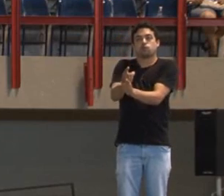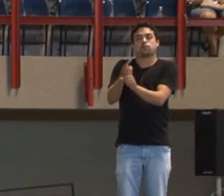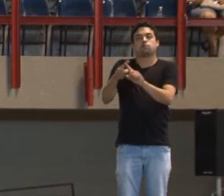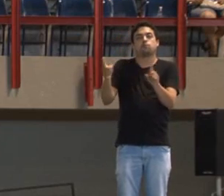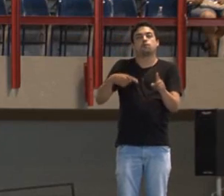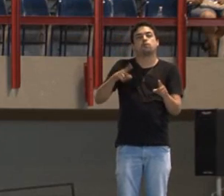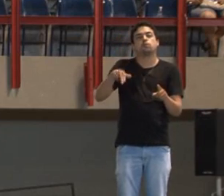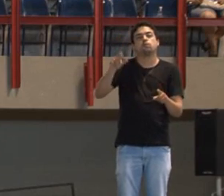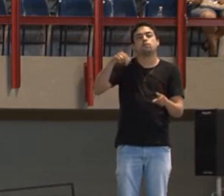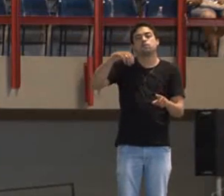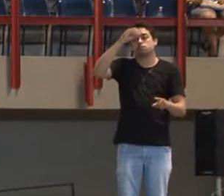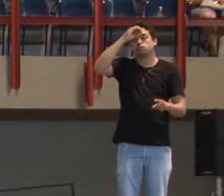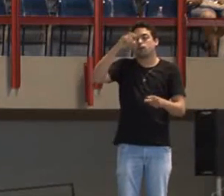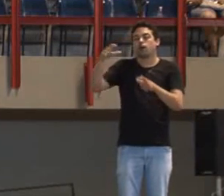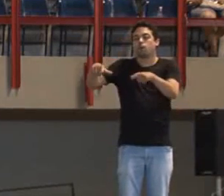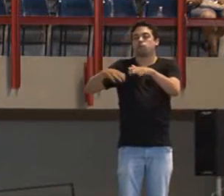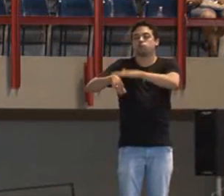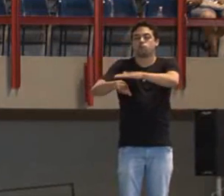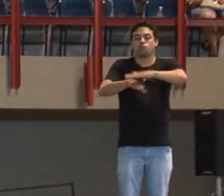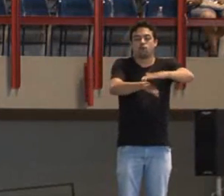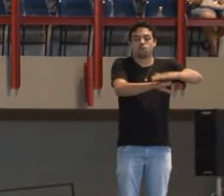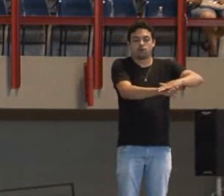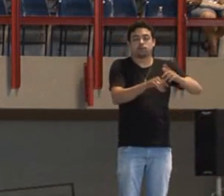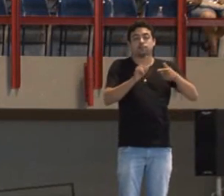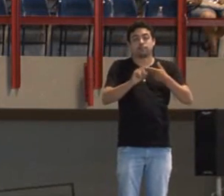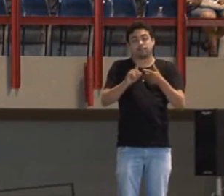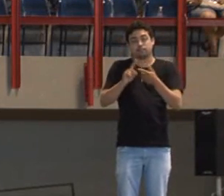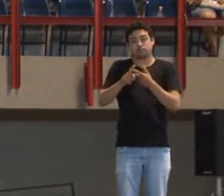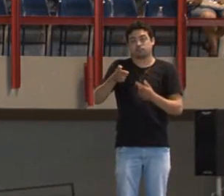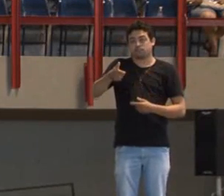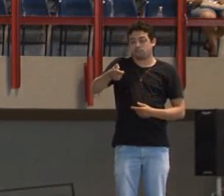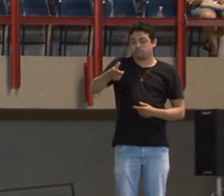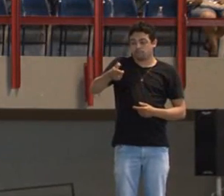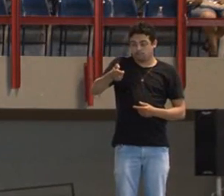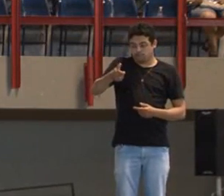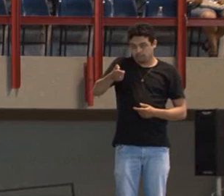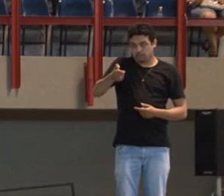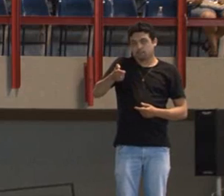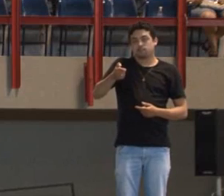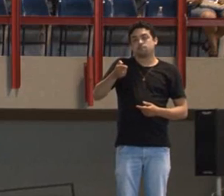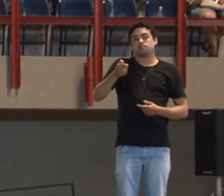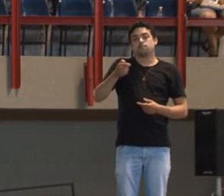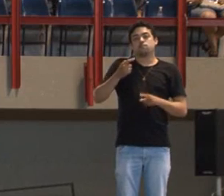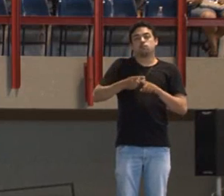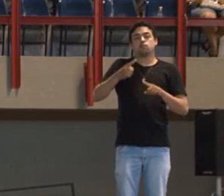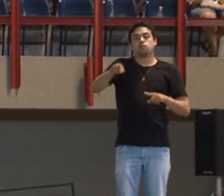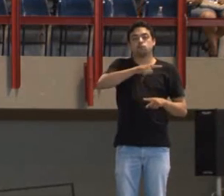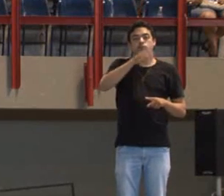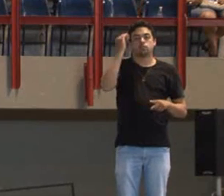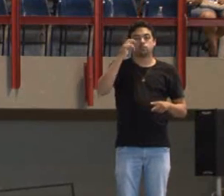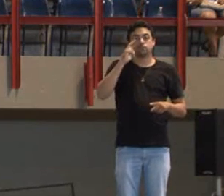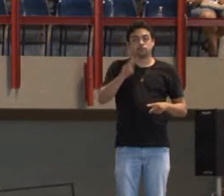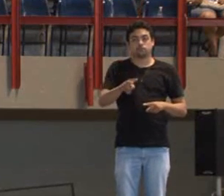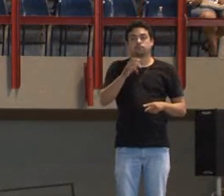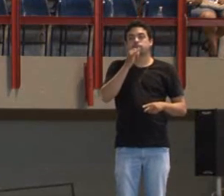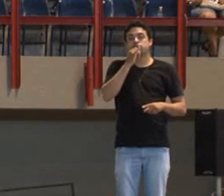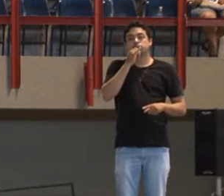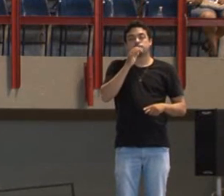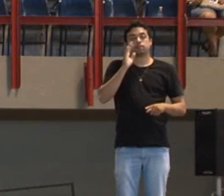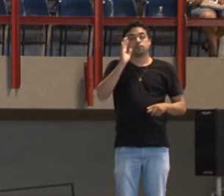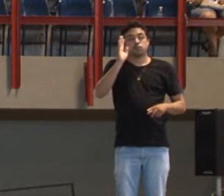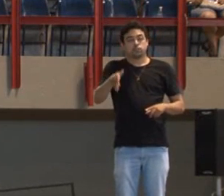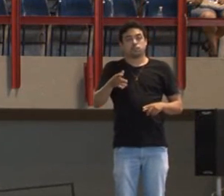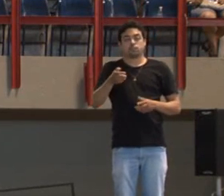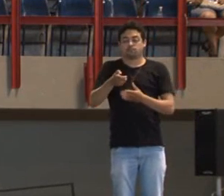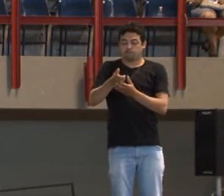sabe onde é que está. E no caso da lanterna tem um agravante, e é isso que eu queria perguntar se vocês já viram isso. Quando você pega uma